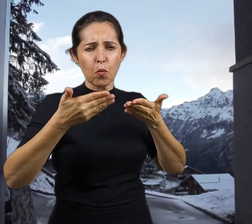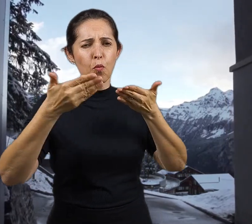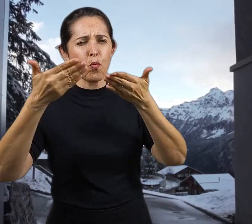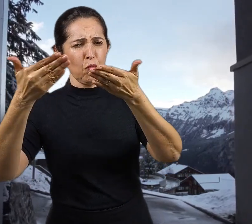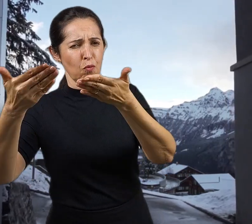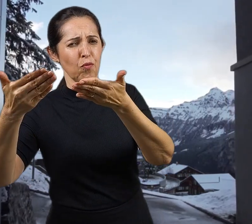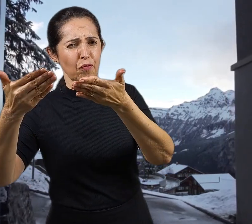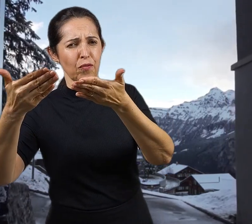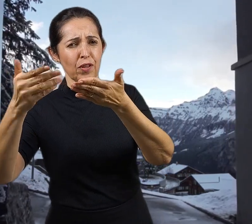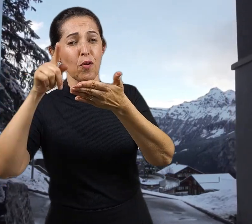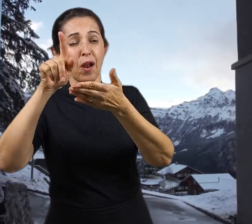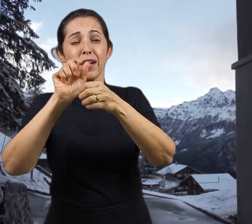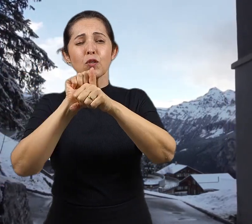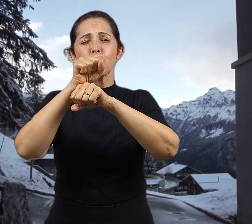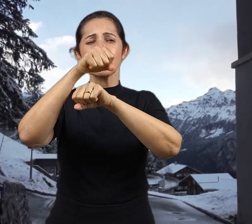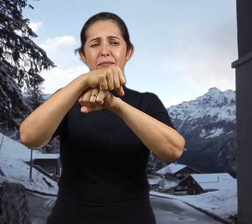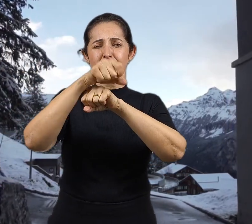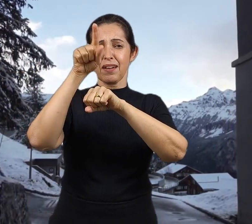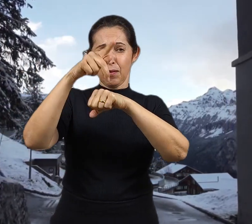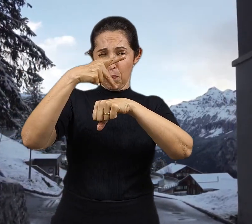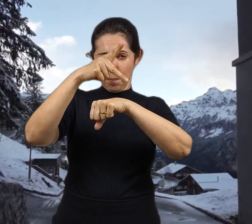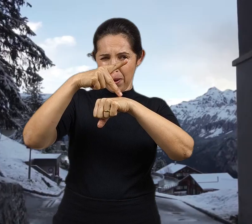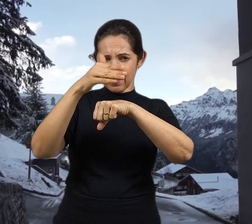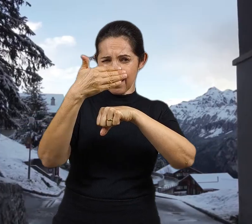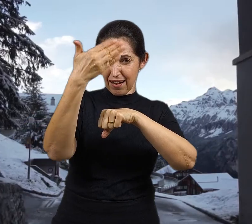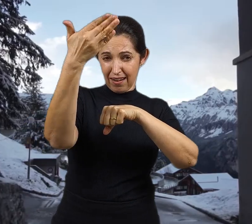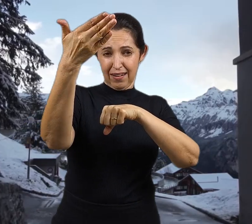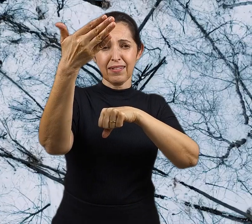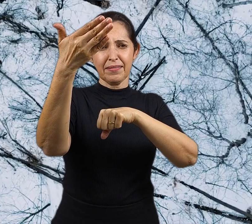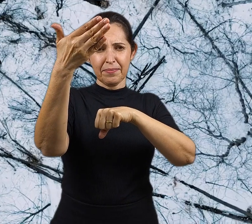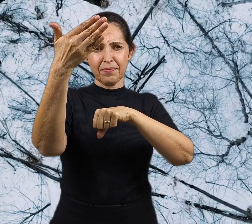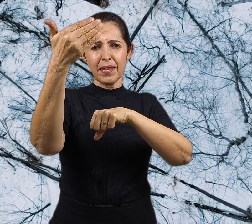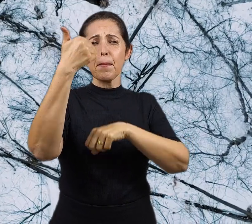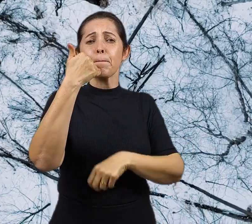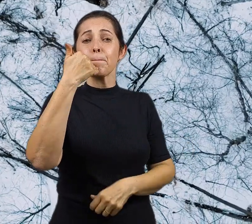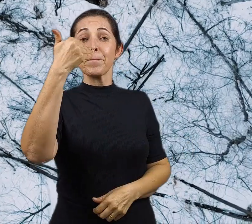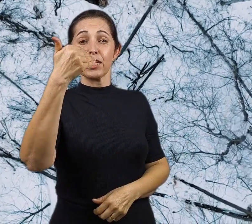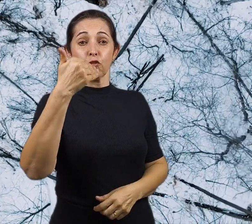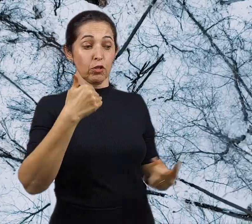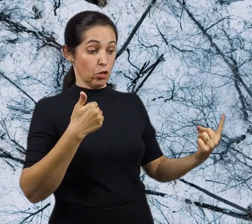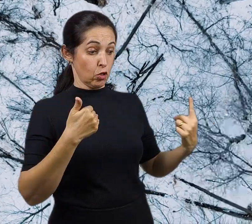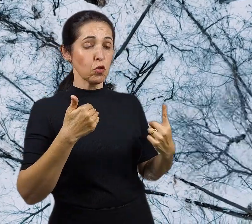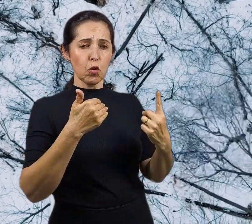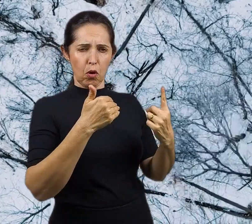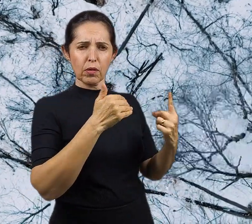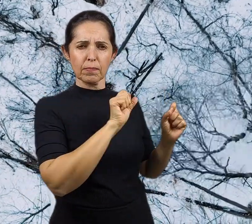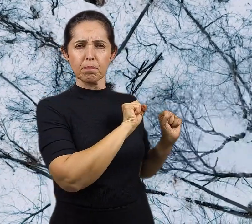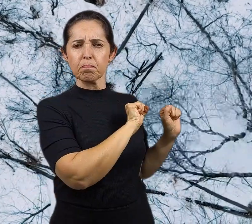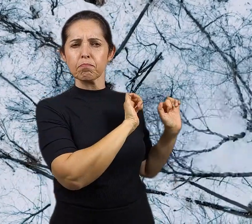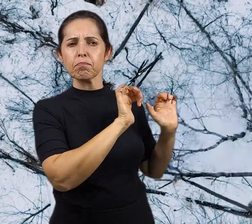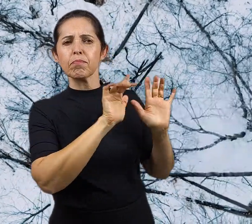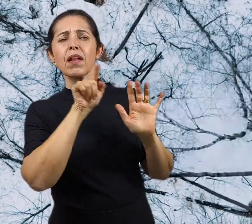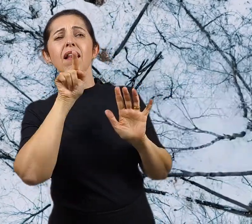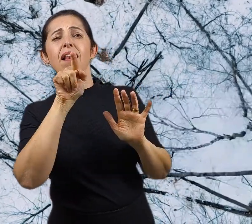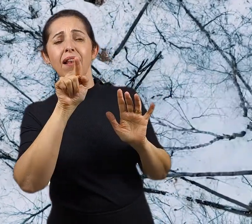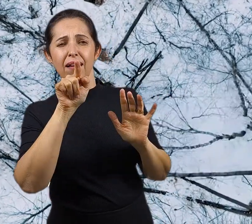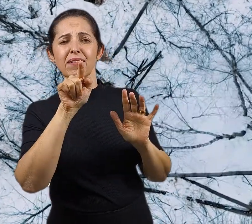Ucrânia. E aí eles pediram para que nós fizéssemos um seminário na igreja deles. Ali tem uma igreja grande, 500